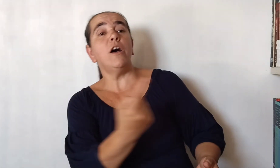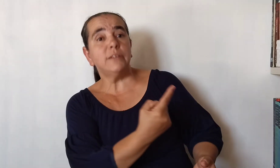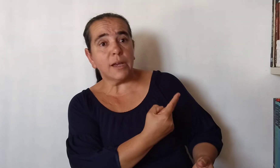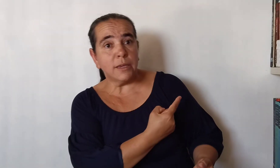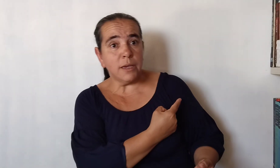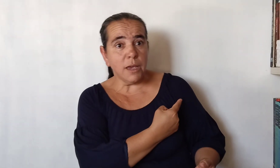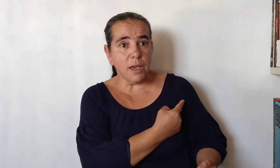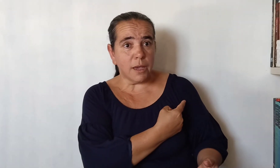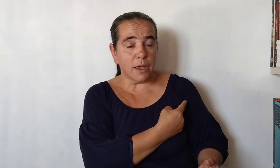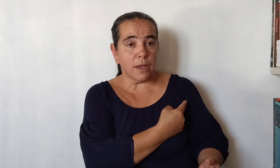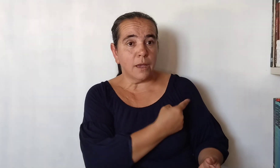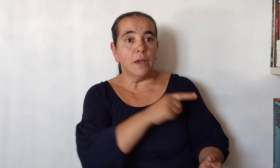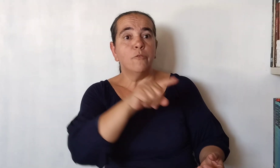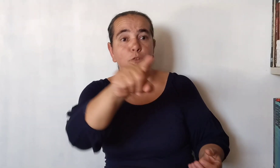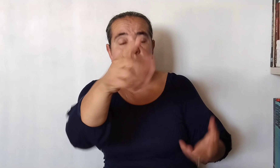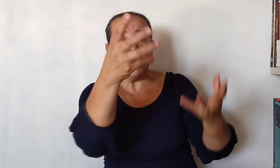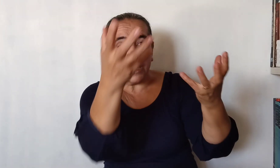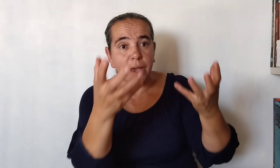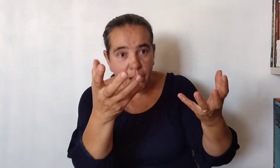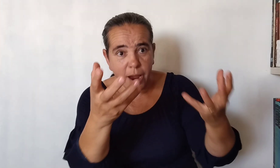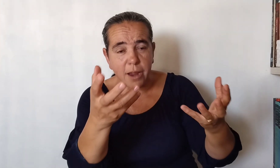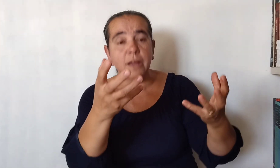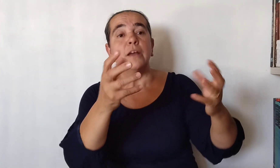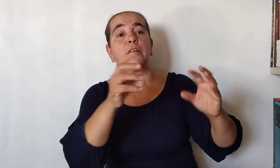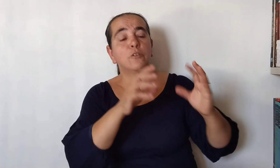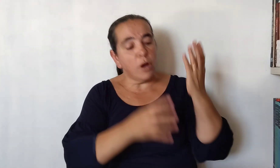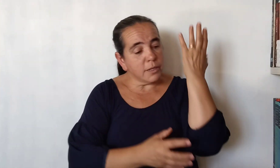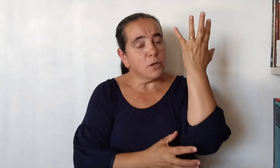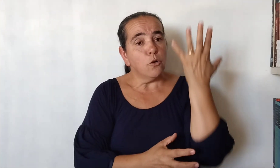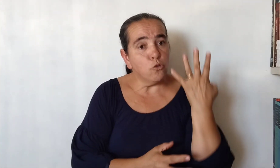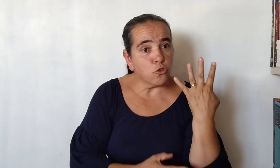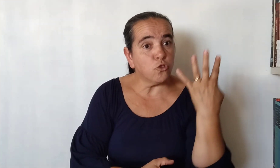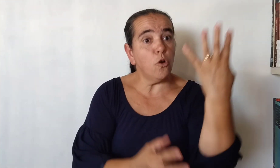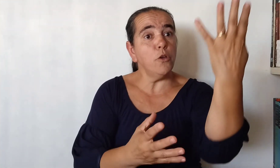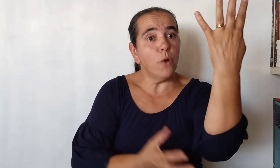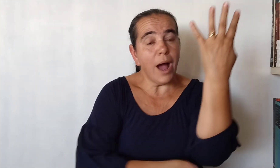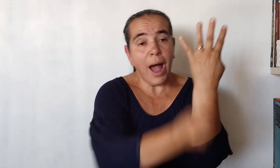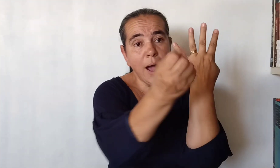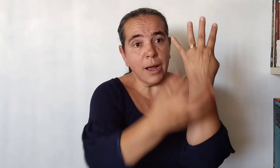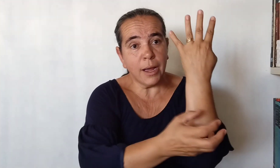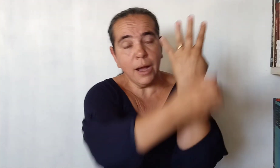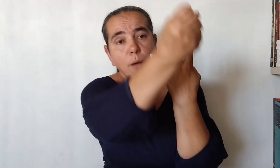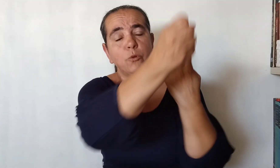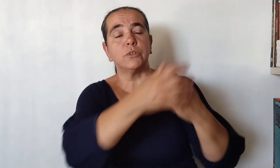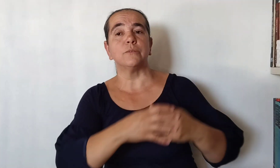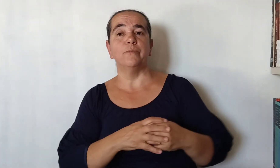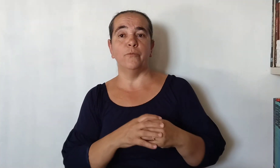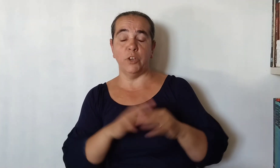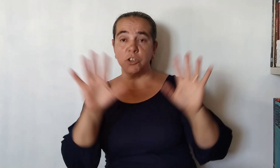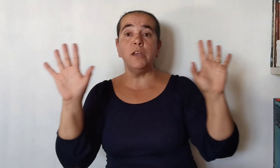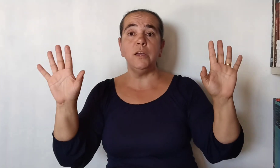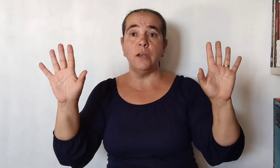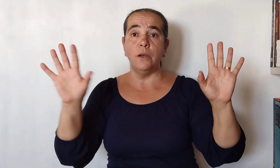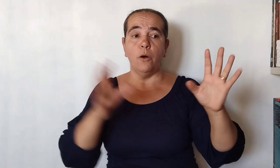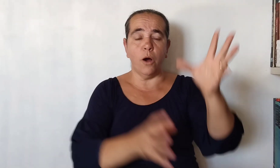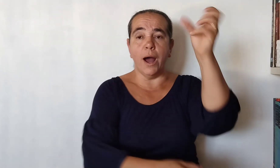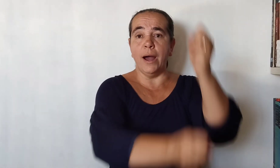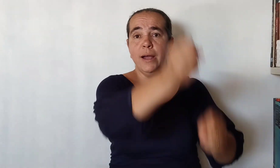nós aqui, você quer que nós o joio arrancamos? Veja aí, ó,